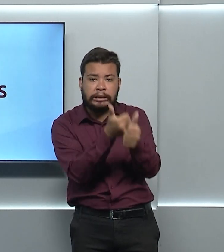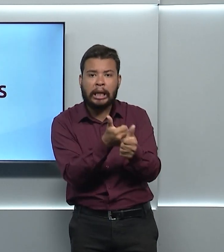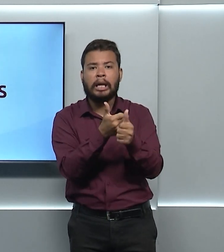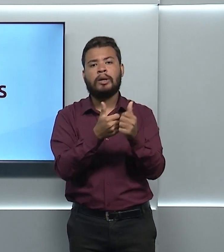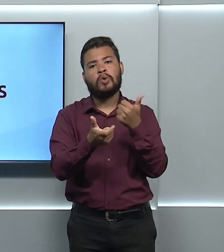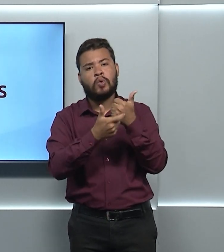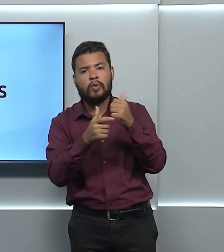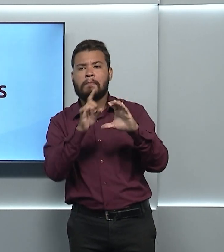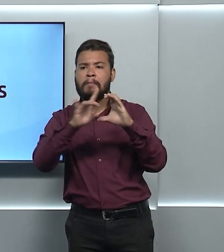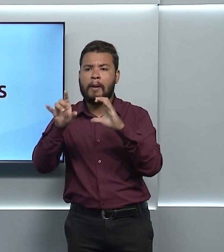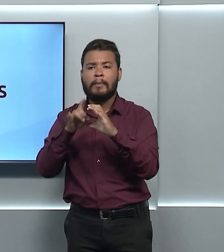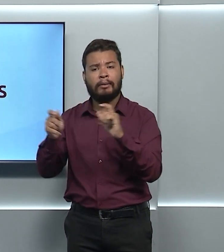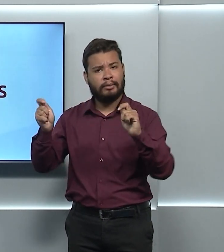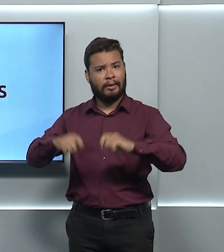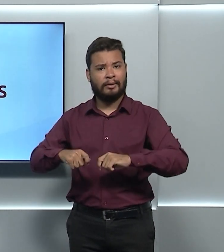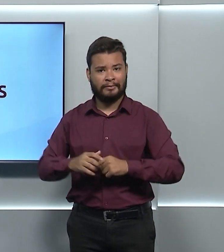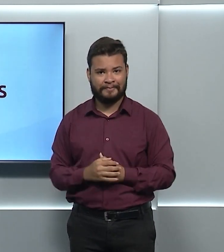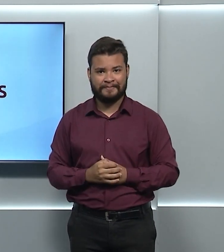conteúdo.